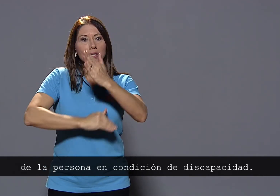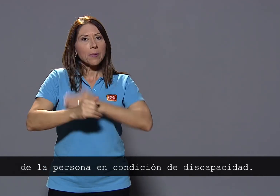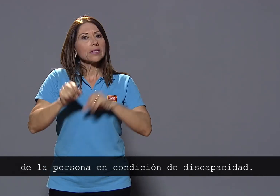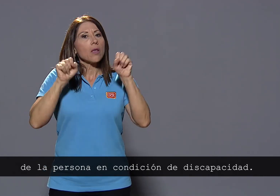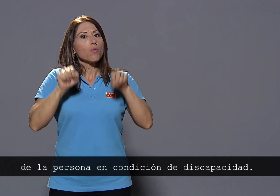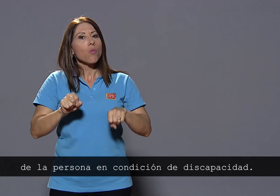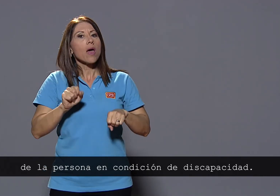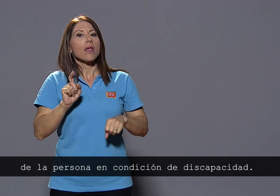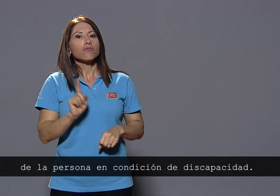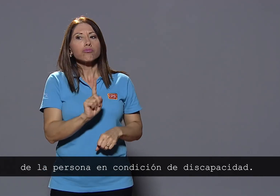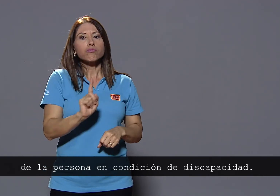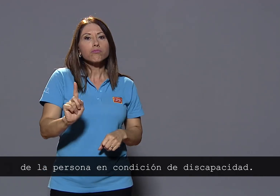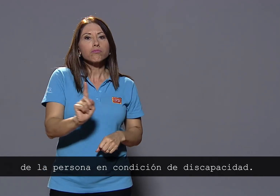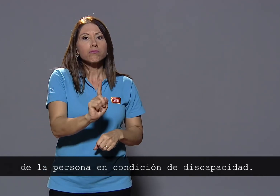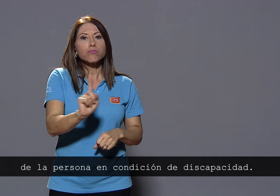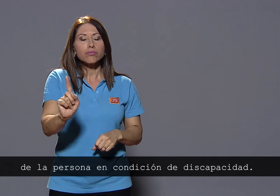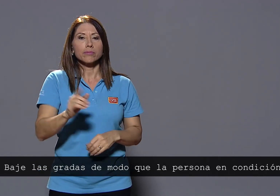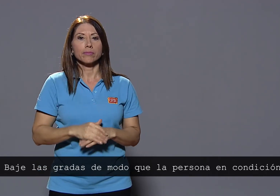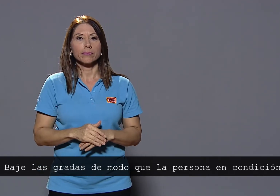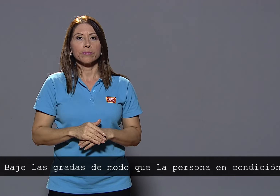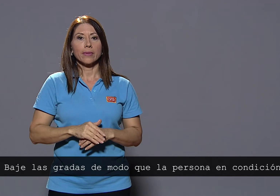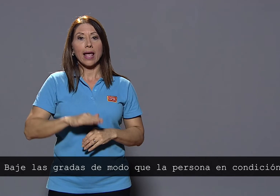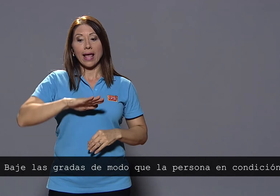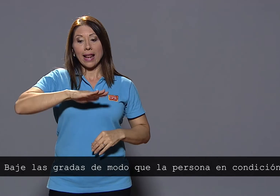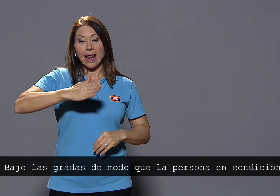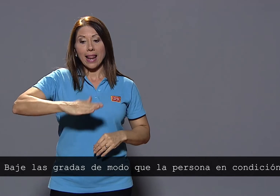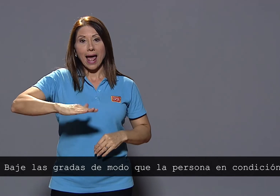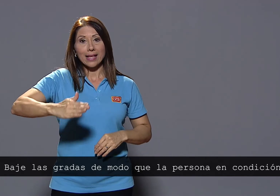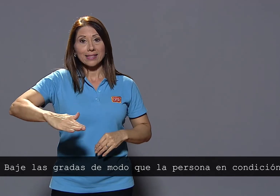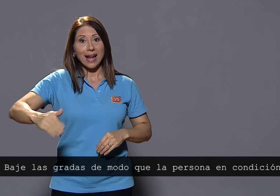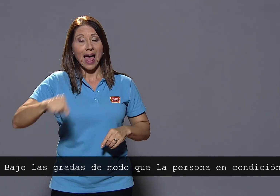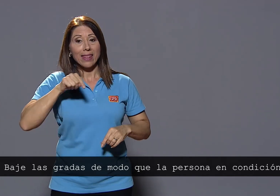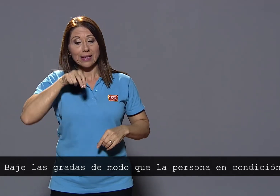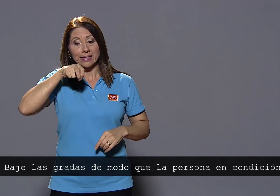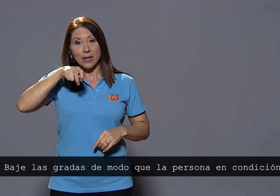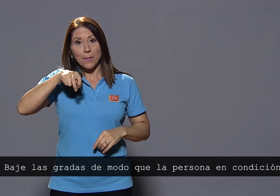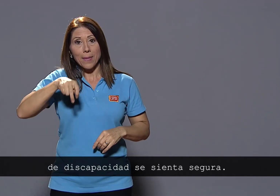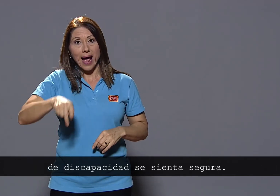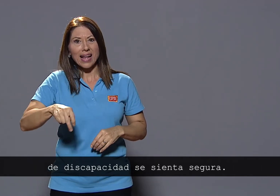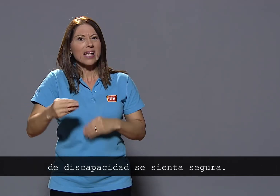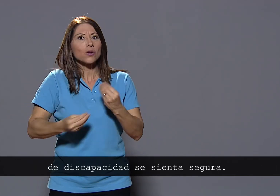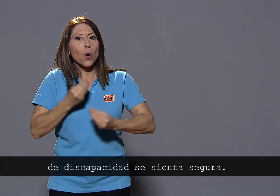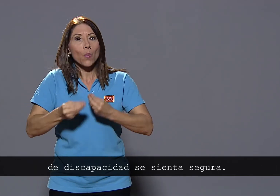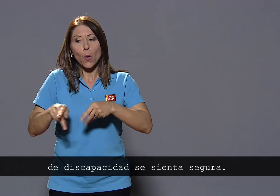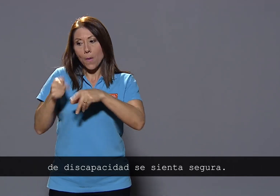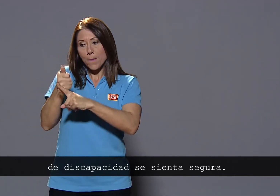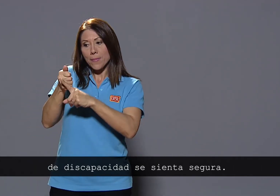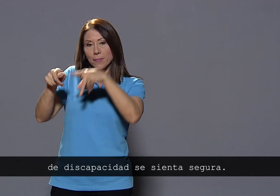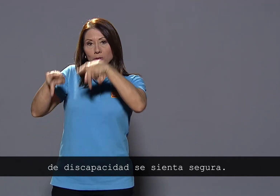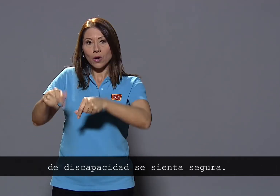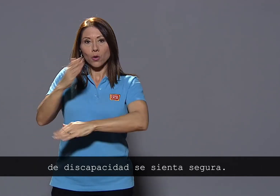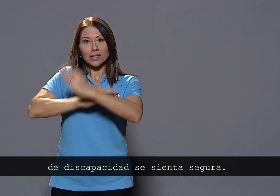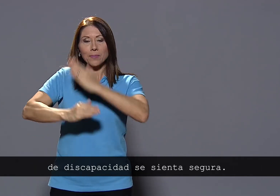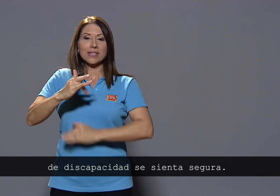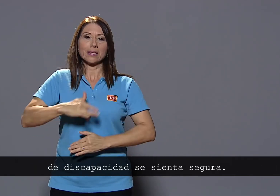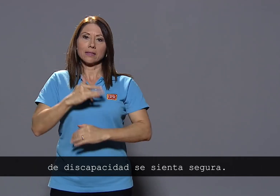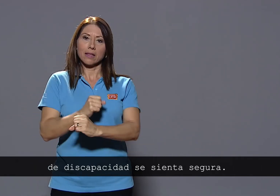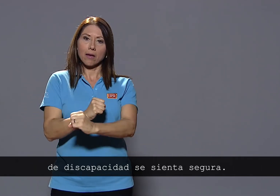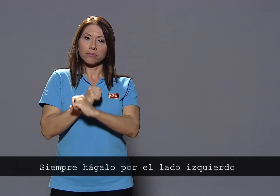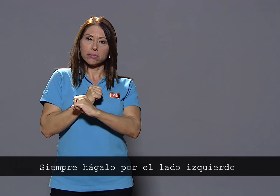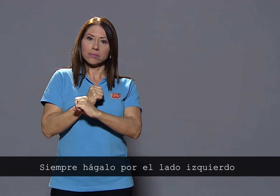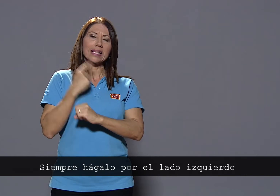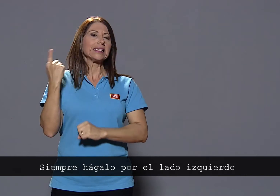condición de discapacidad. Baje las gradas de modo que la persona en condición de discapacidad se sienta